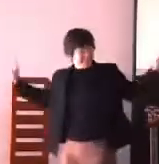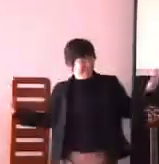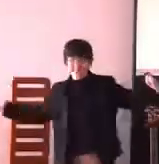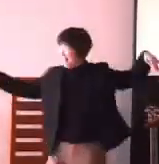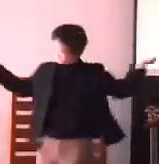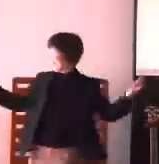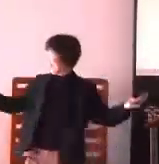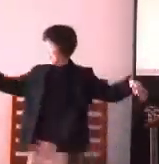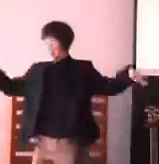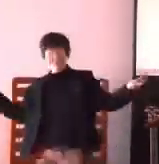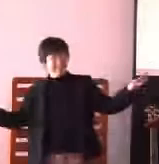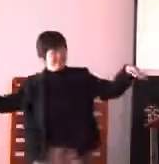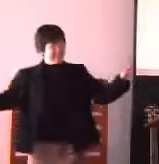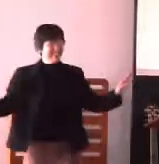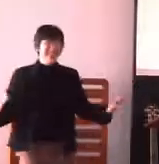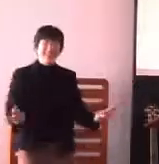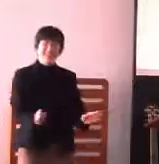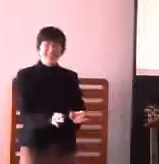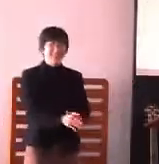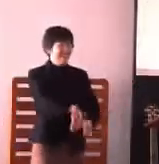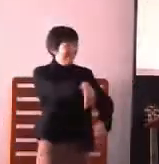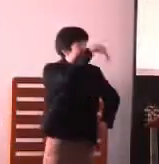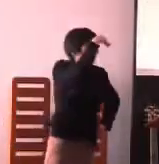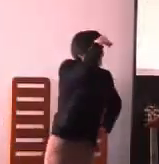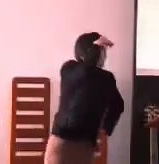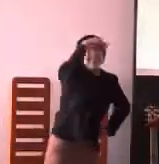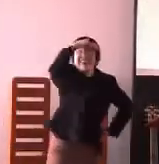に三つ葉に本当に